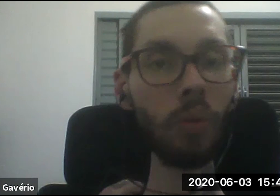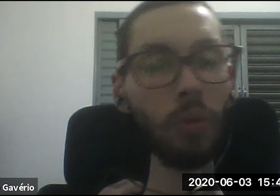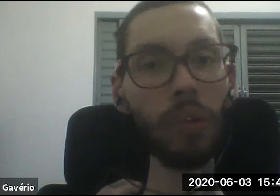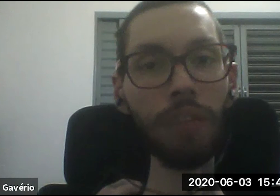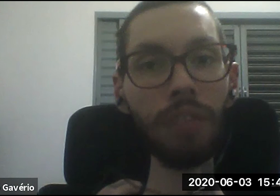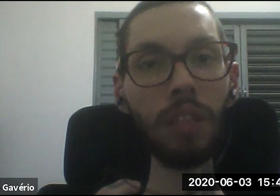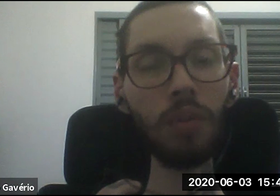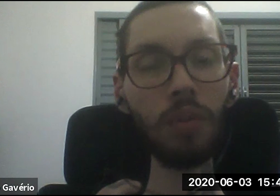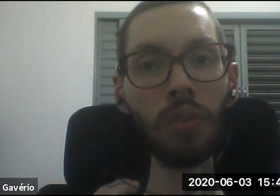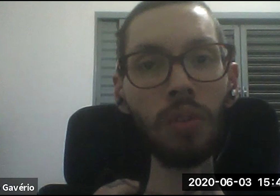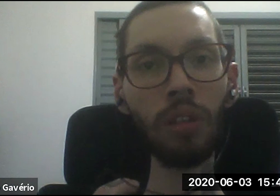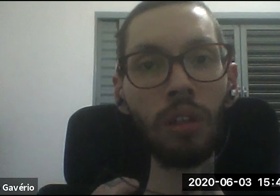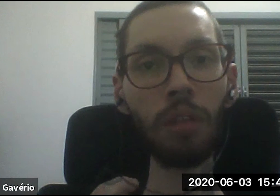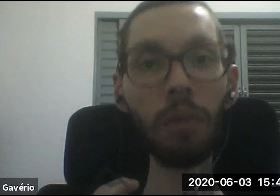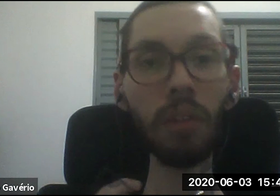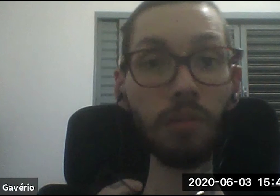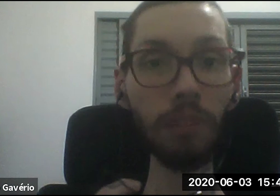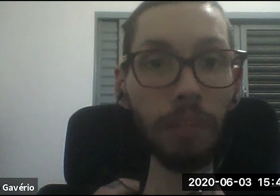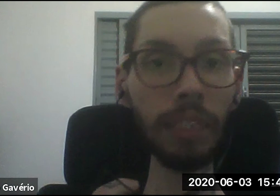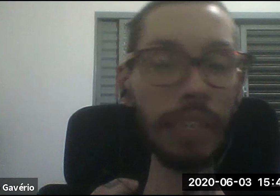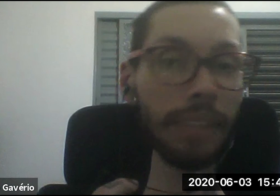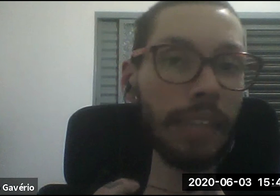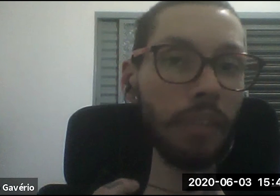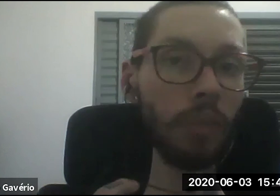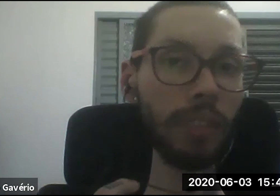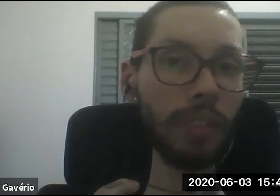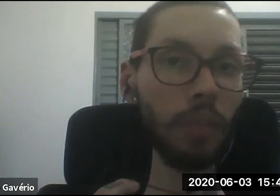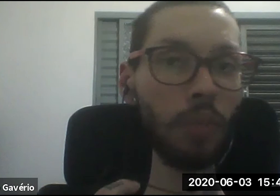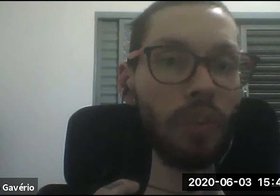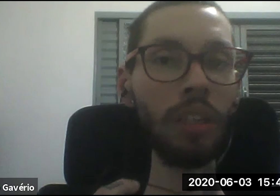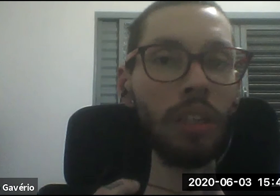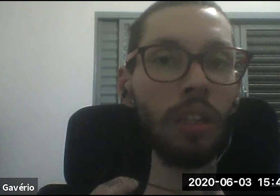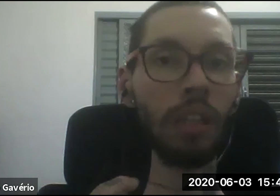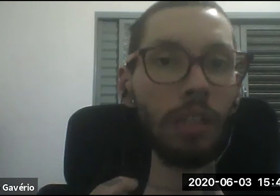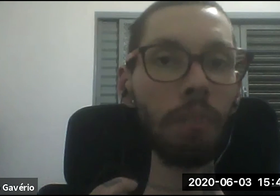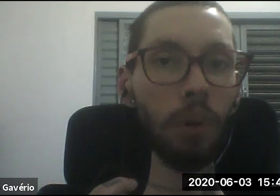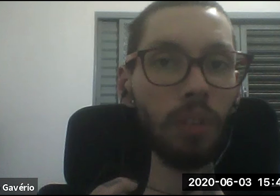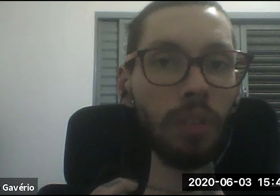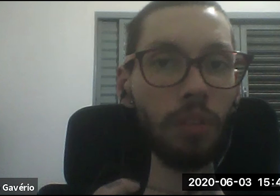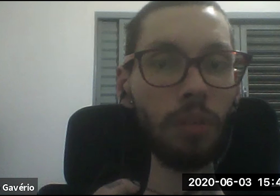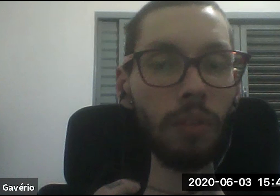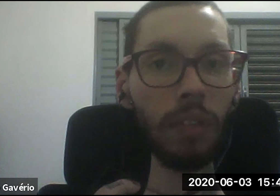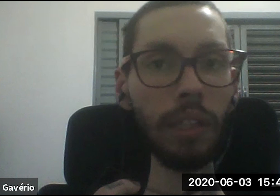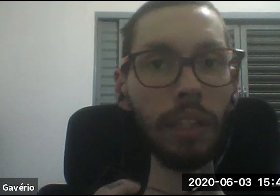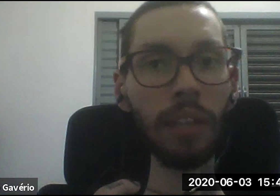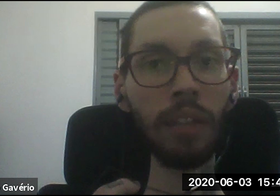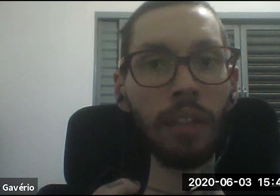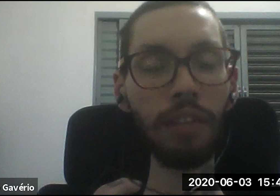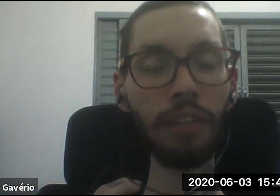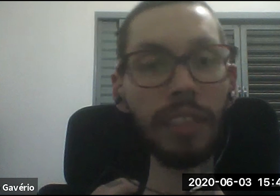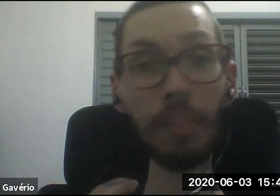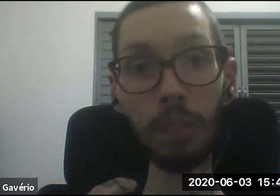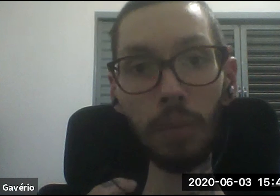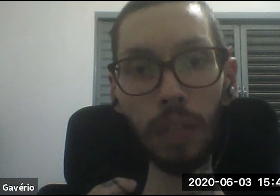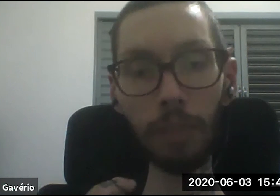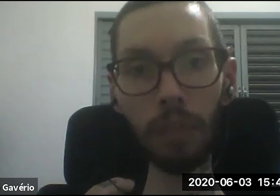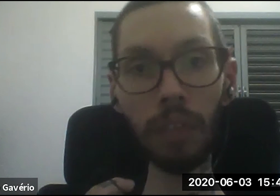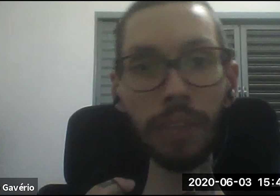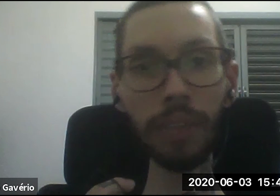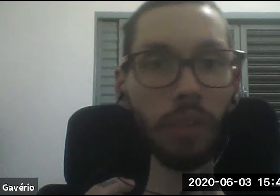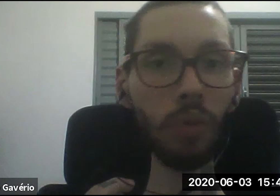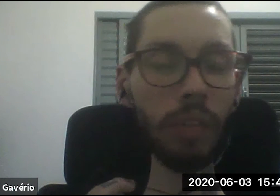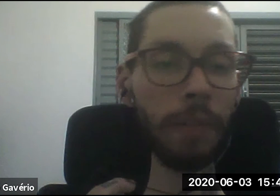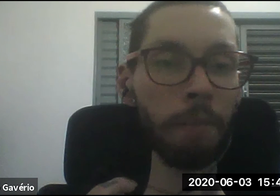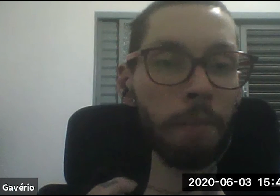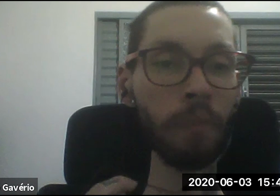do coronavírus, possam também ter acesso à saúde e possam fazer a